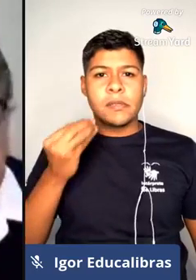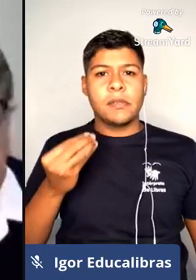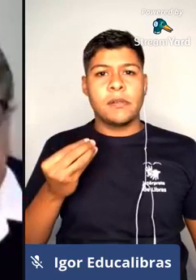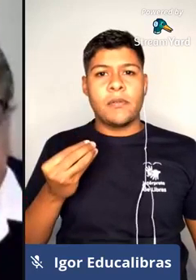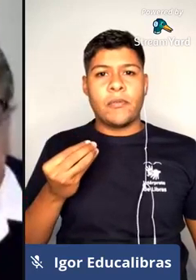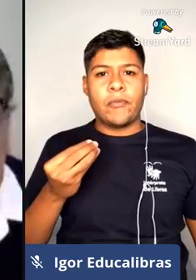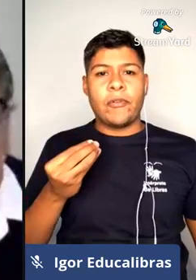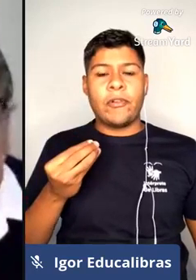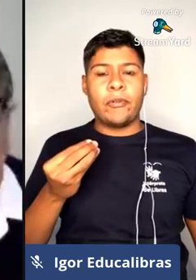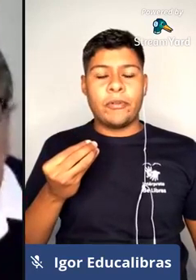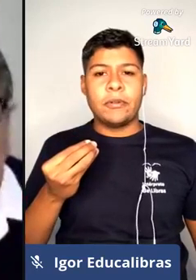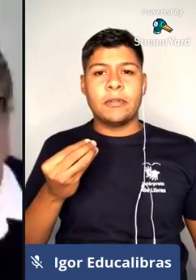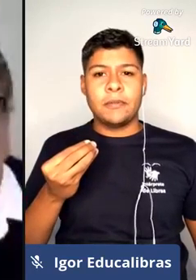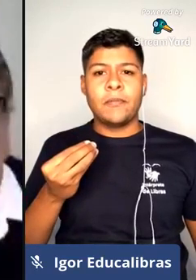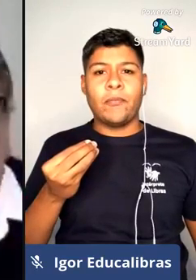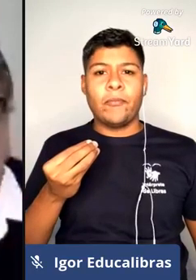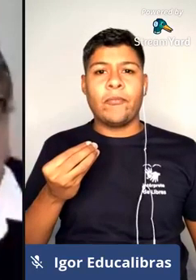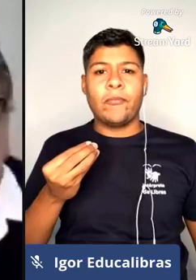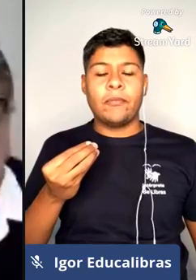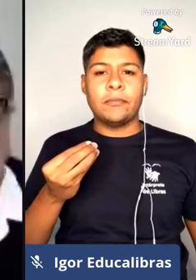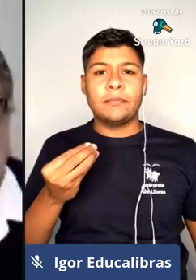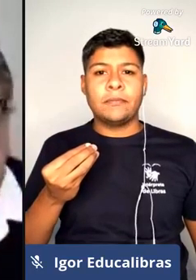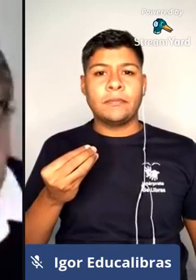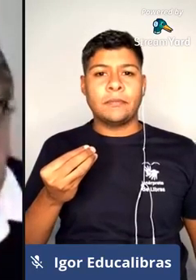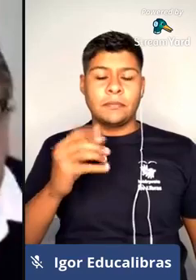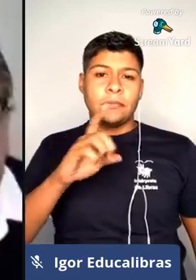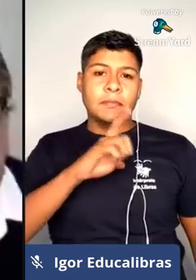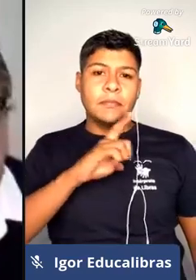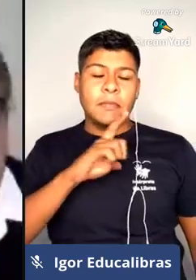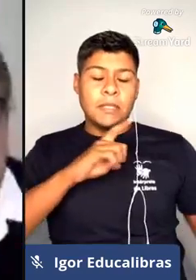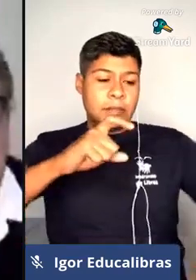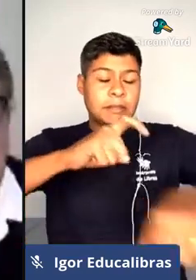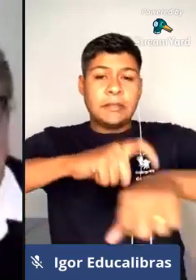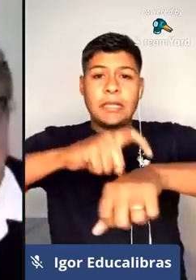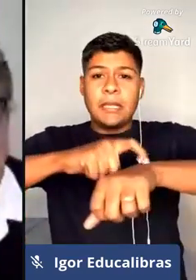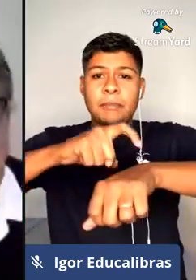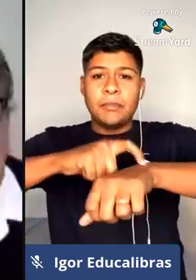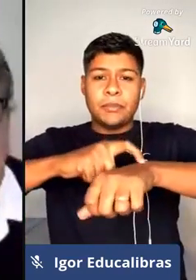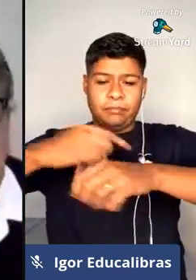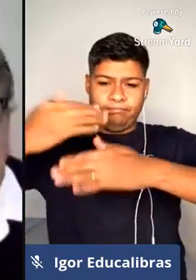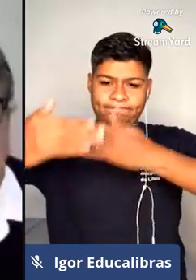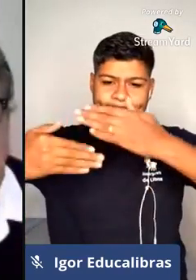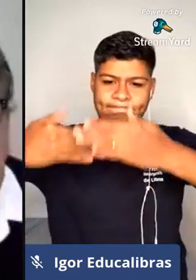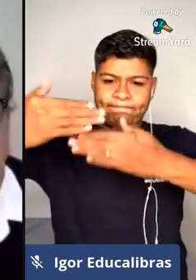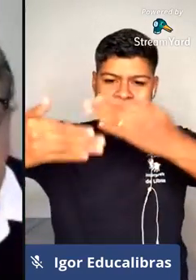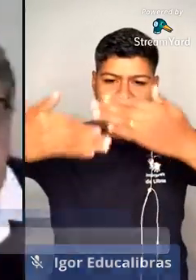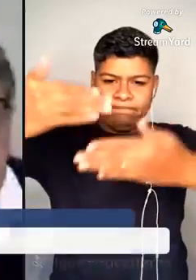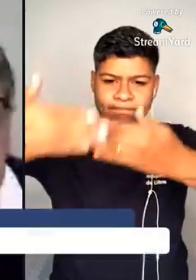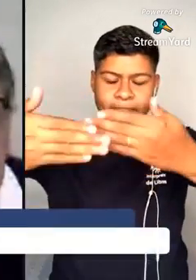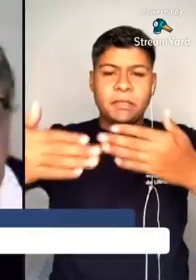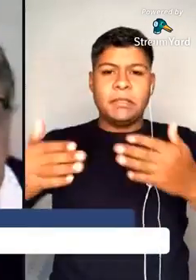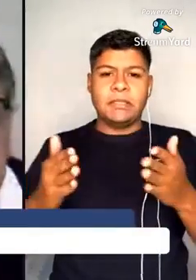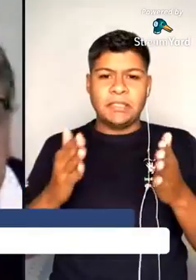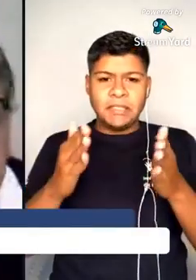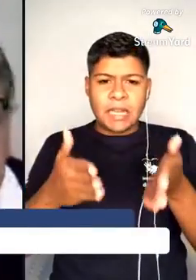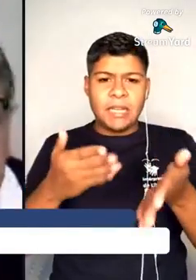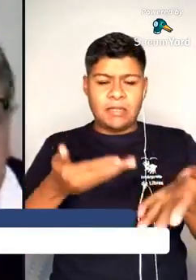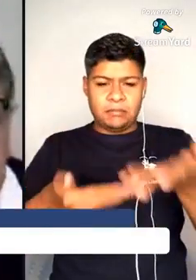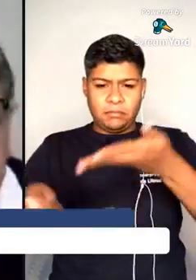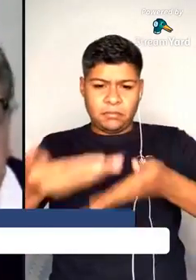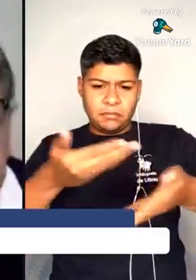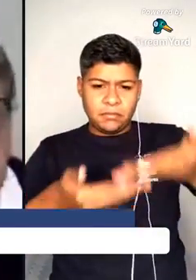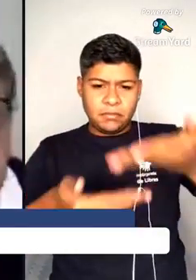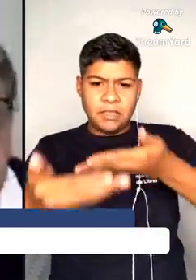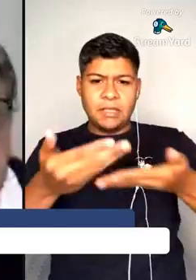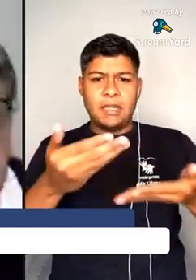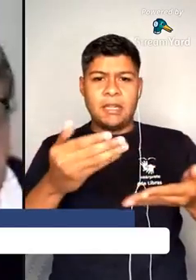Nunca esqueci. E passados tempos, períodos depois, já aqui colaborando com a